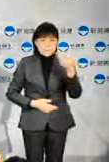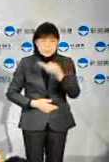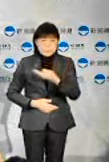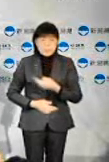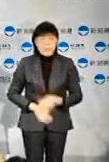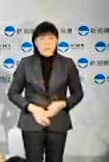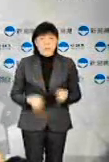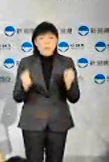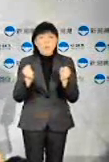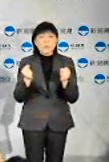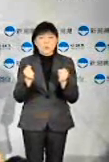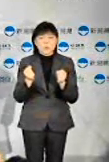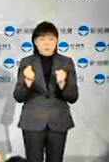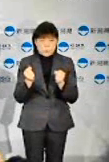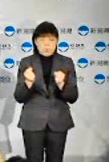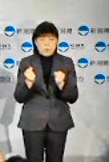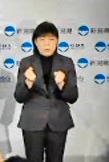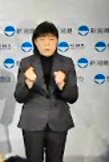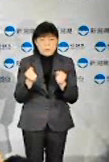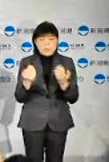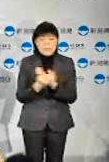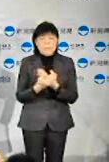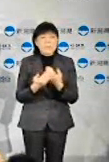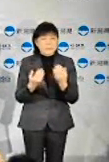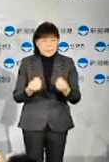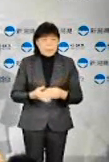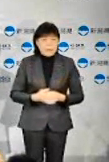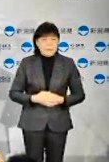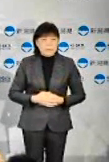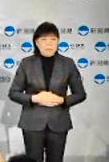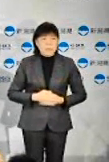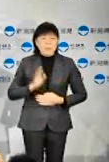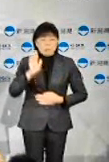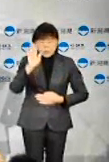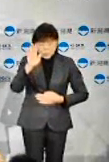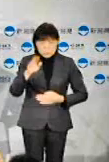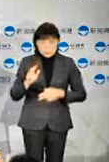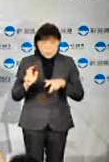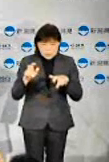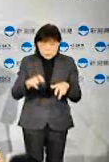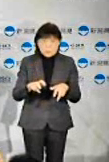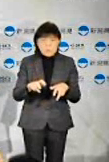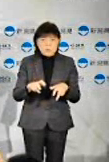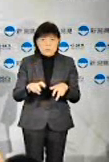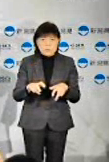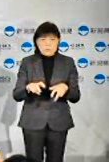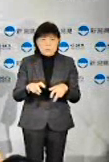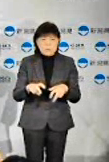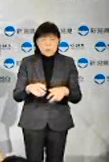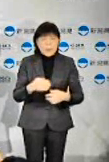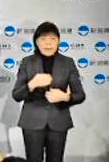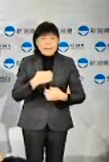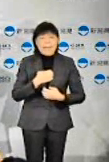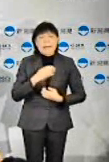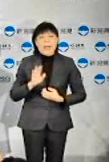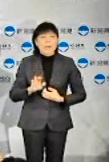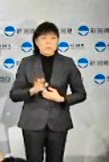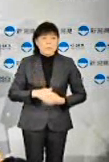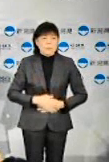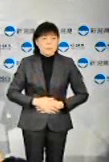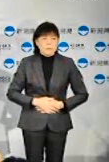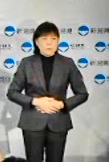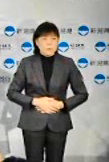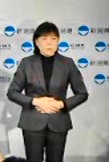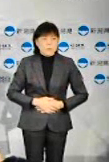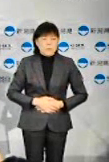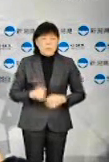冬のシーズンなんですけど、今年は暖冬も予想される中で、今後の出没とかは警戒されると思います。冬のシーズン帰省客